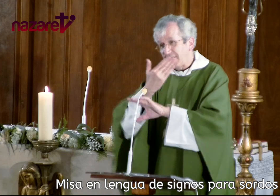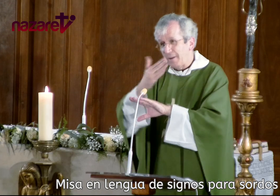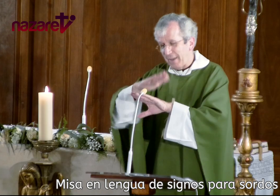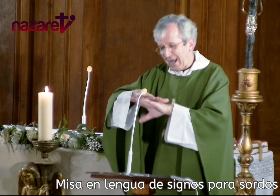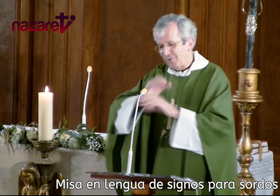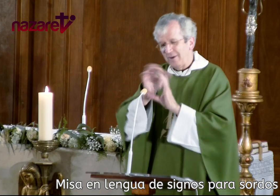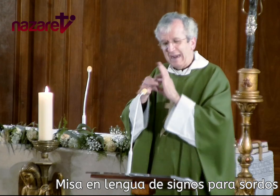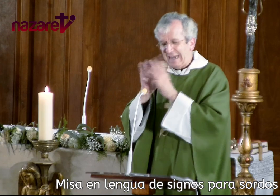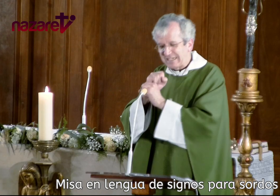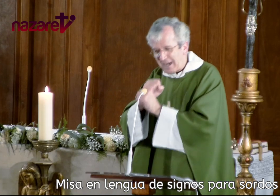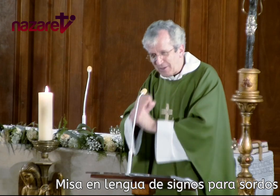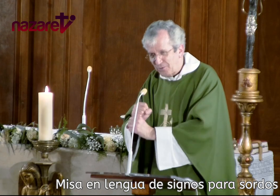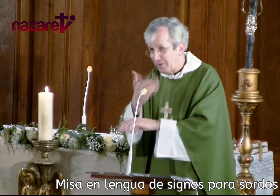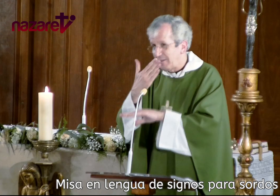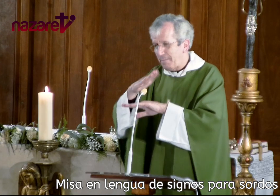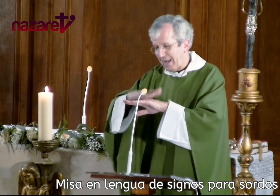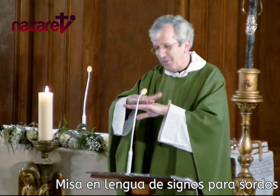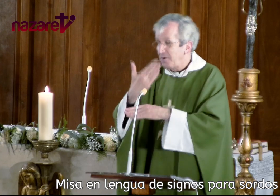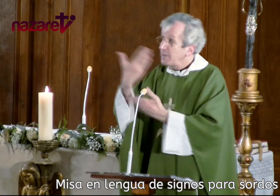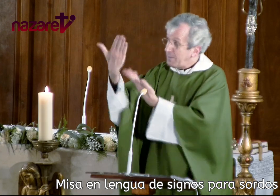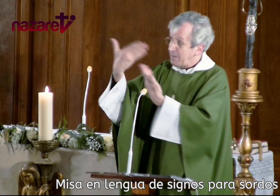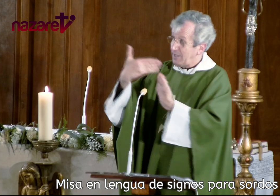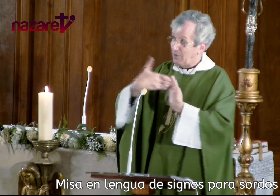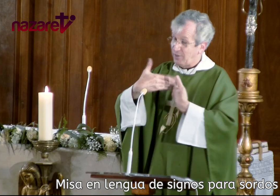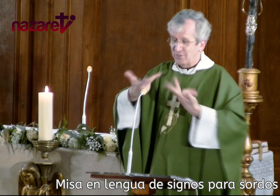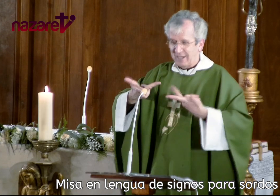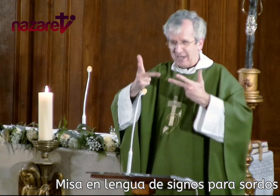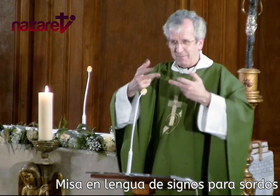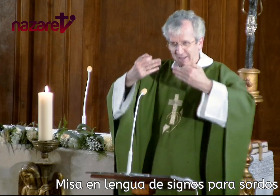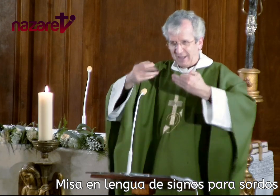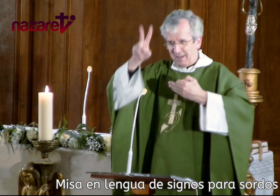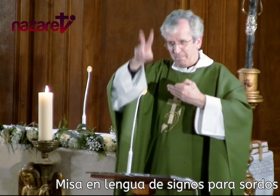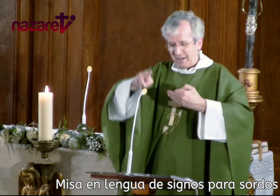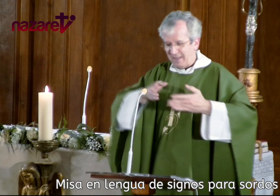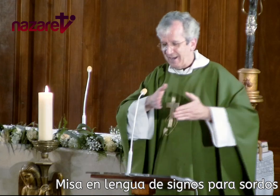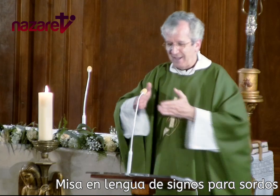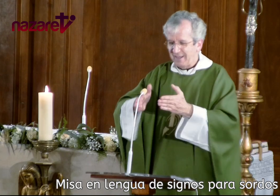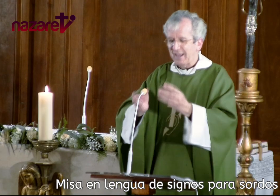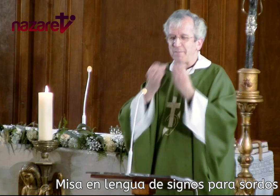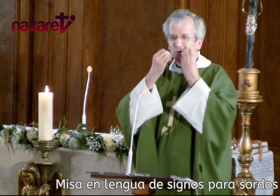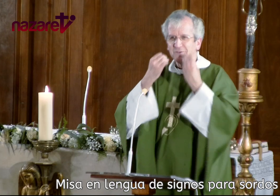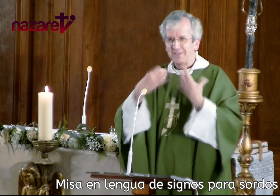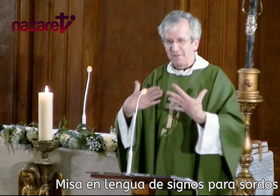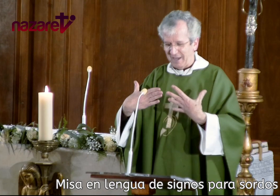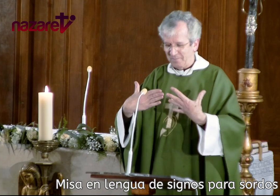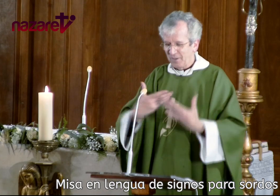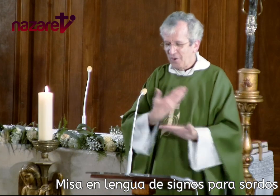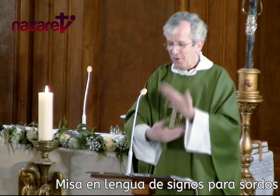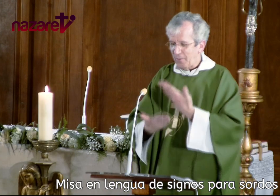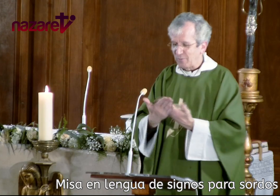del pecado la esclavitud del pecado y pidiendo a dios esa libertad verdadera del camino del bien lo ponemos